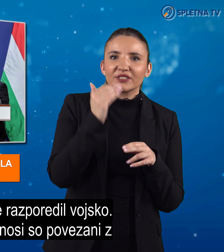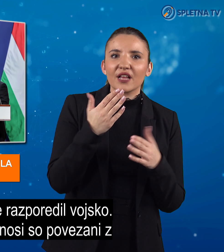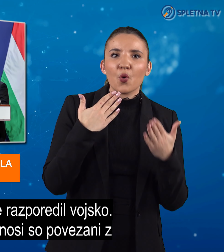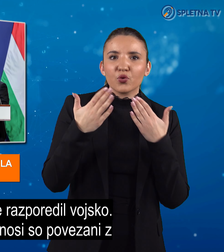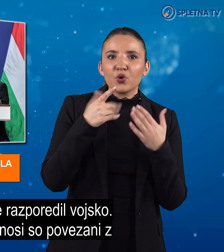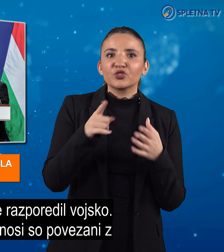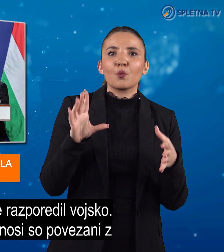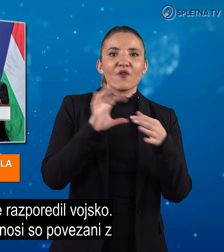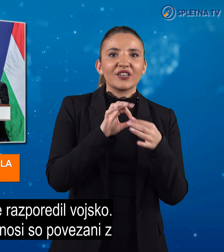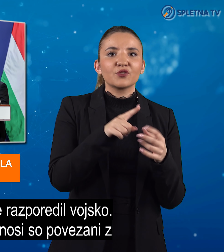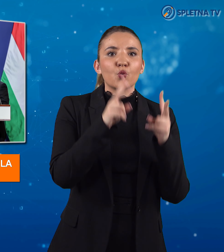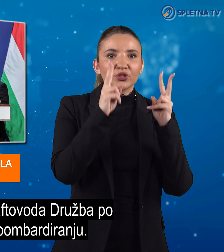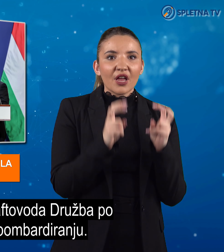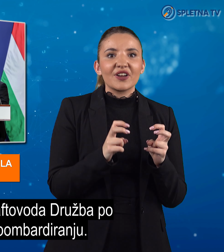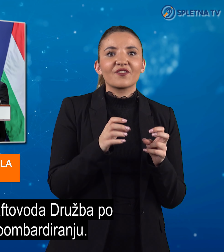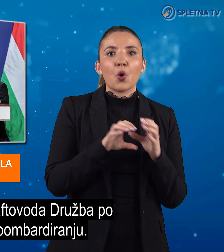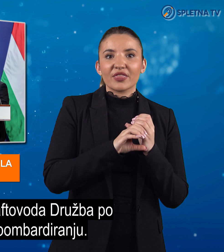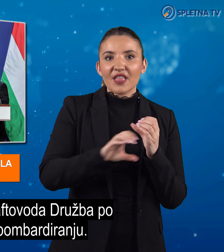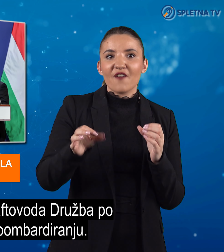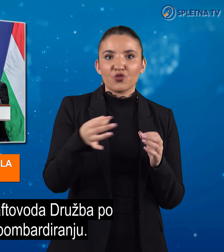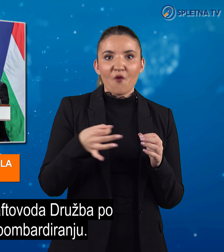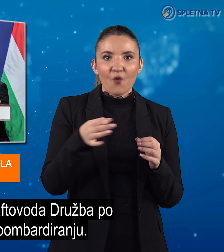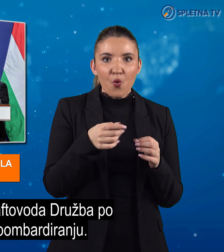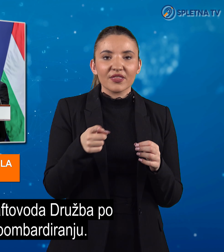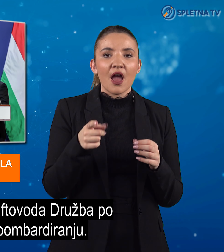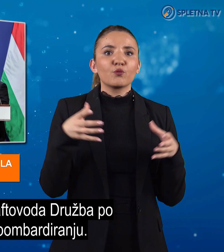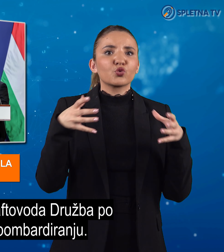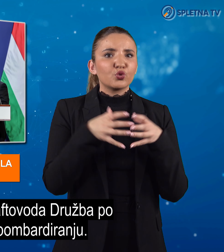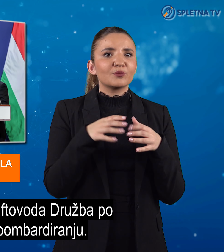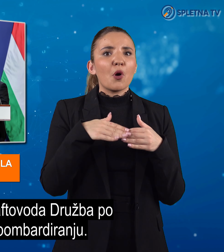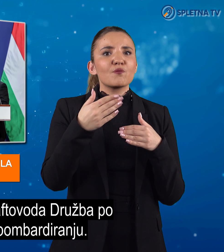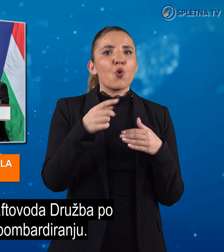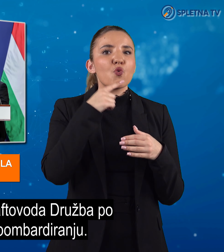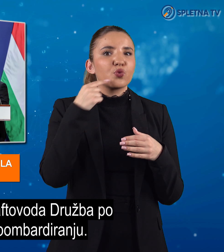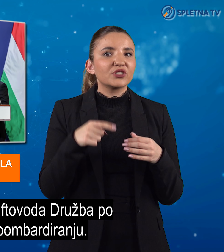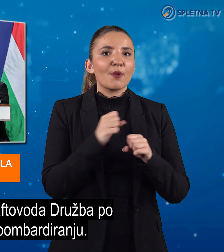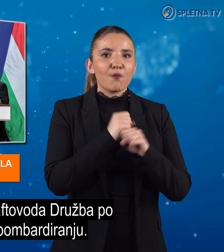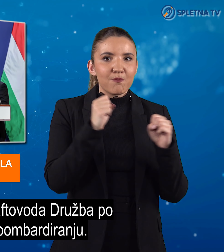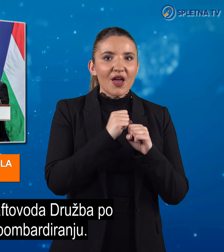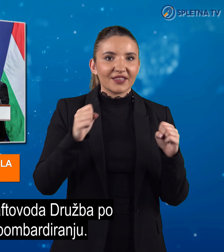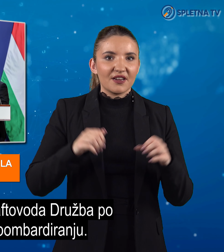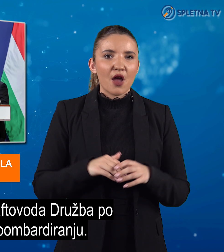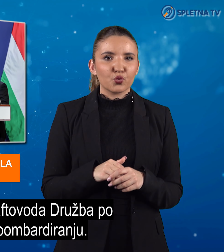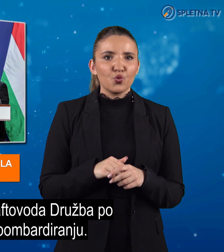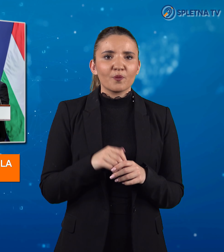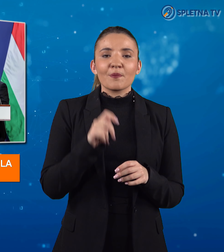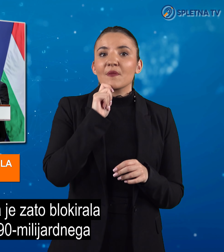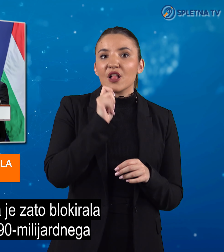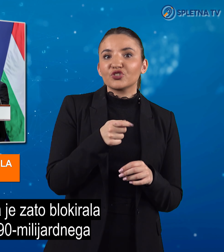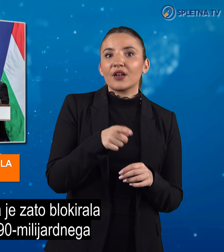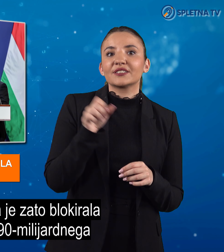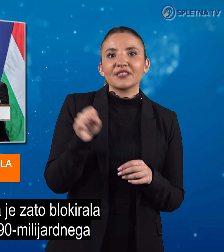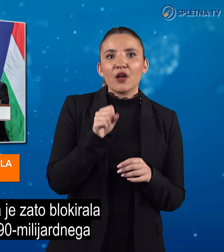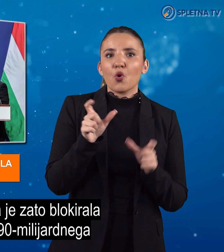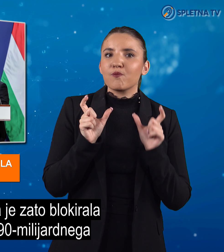Zaostreni odnosi so povezani z ustavitvijo naftovoda Družba po ruskem bombardiranju. Madžarska je zato